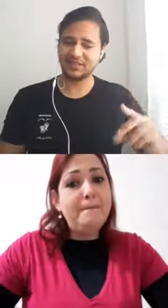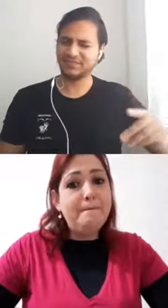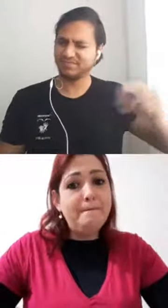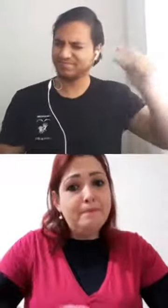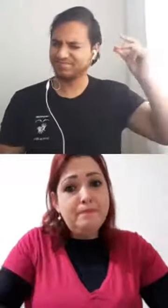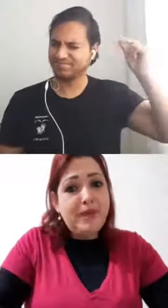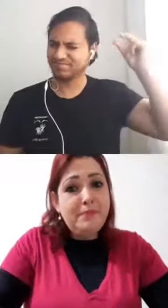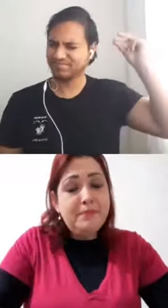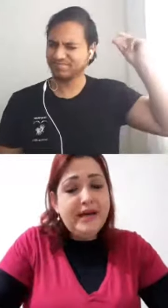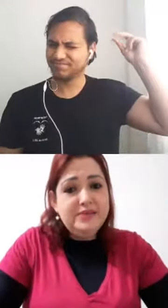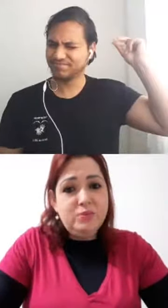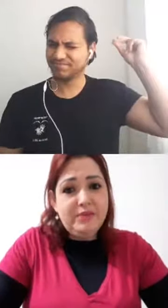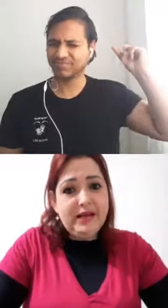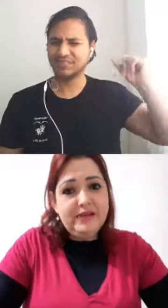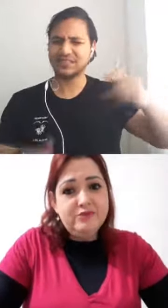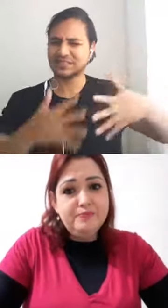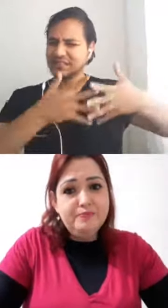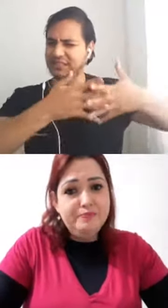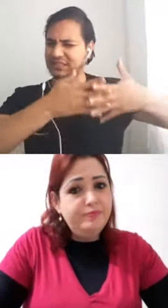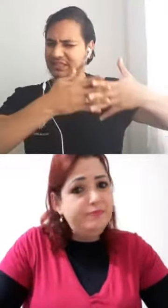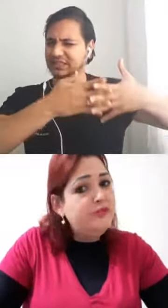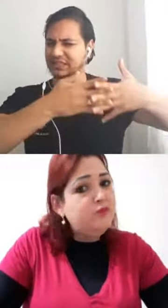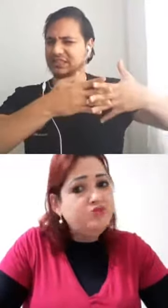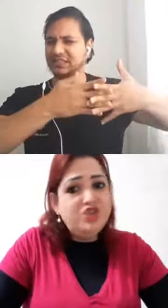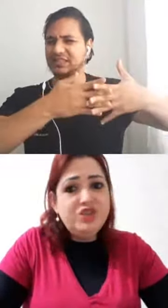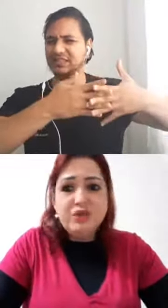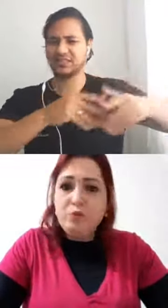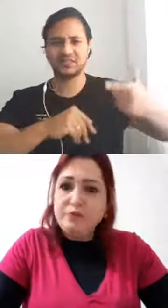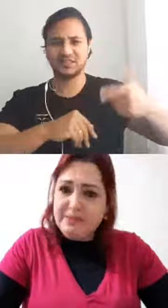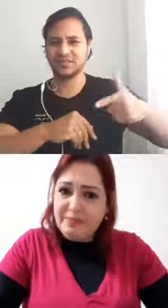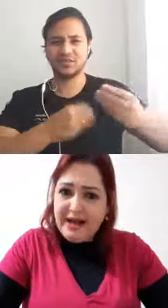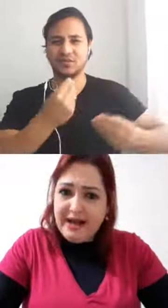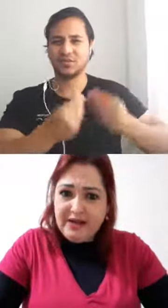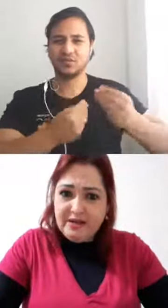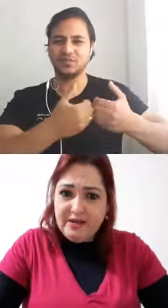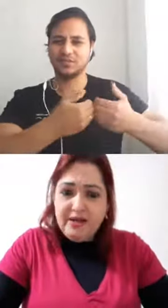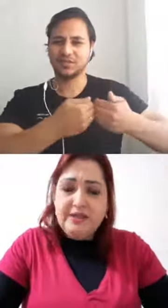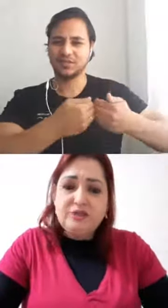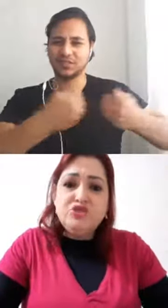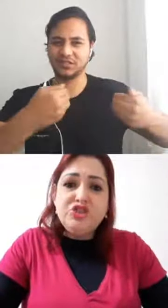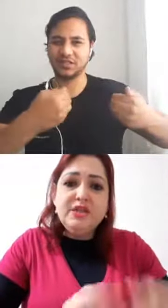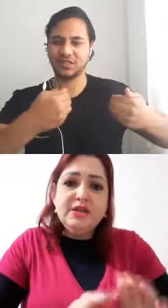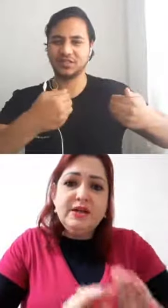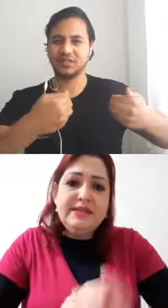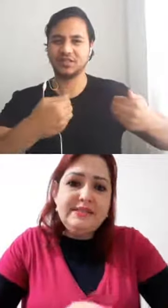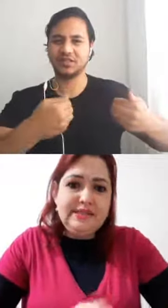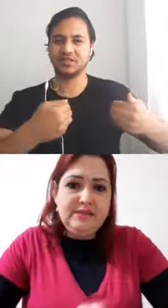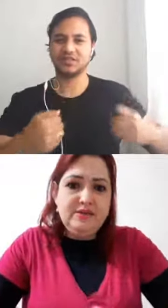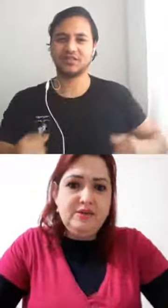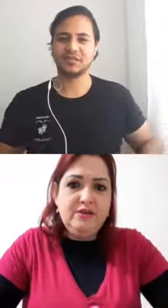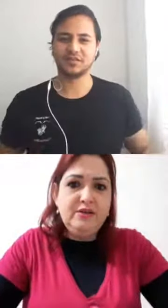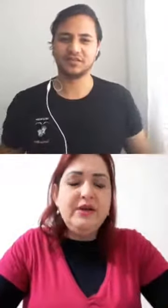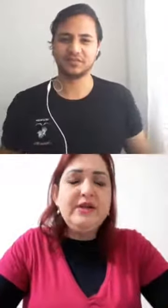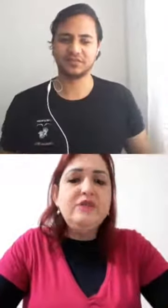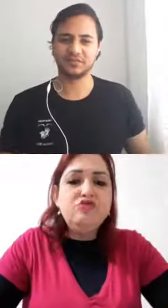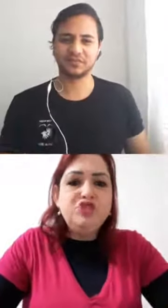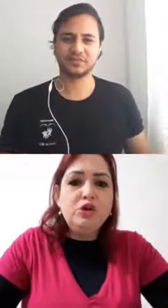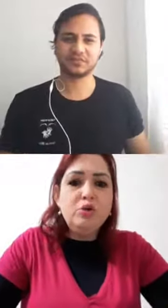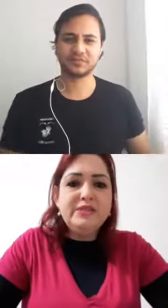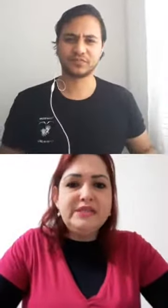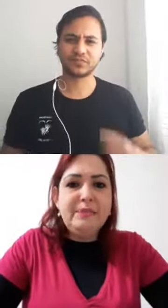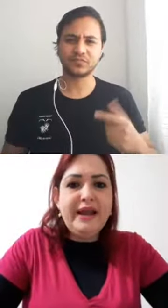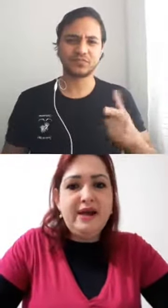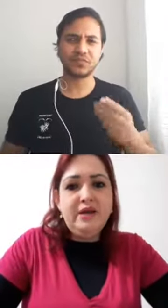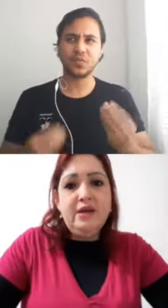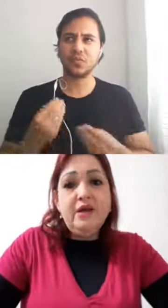era bem mais complicado, não tinha como separar. Não tinha assim. Não é que não tinha